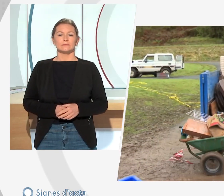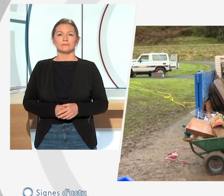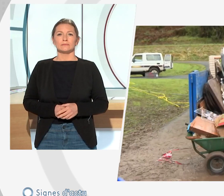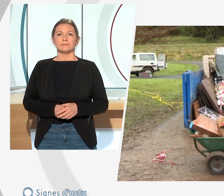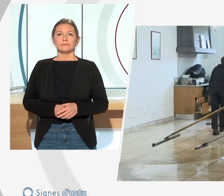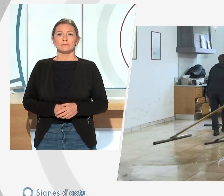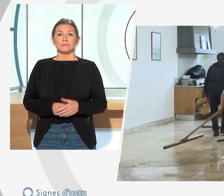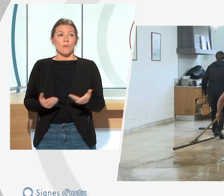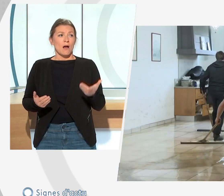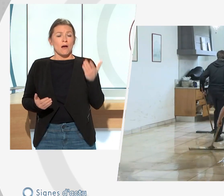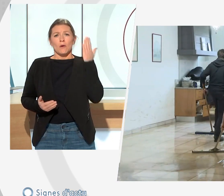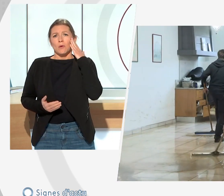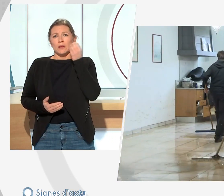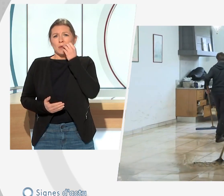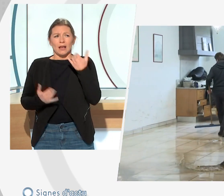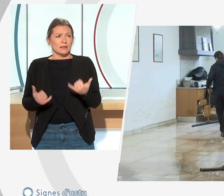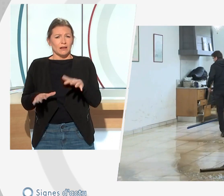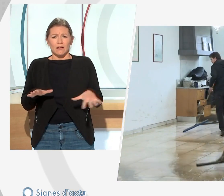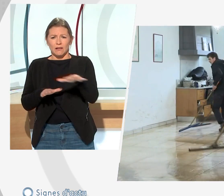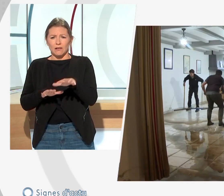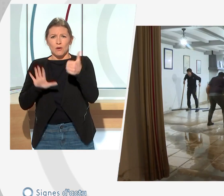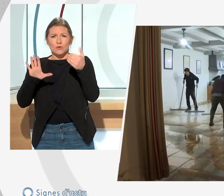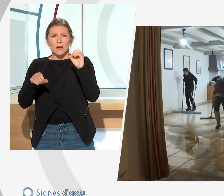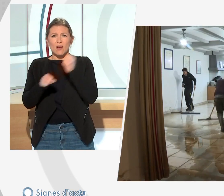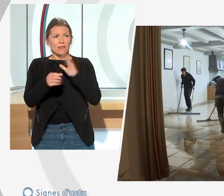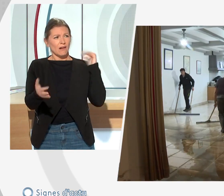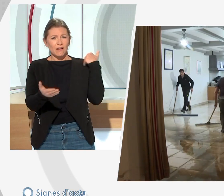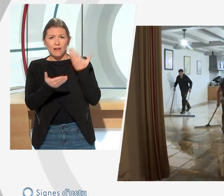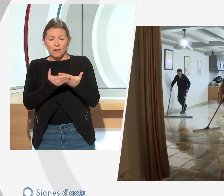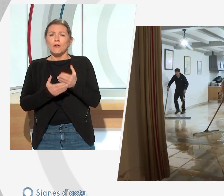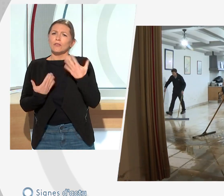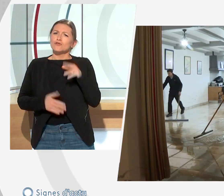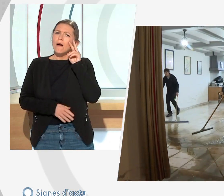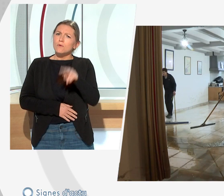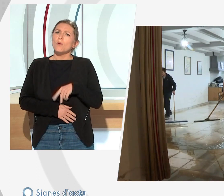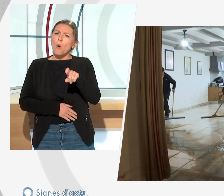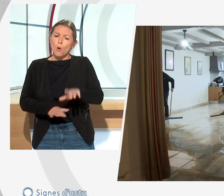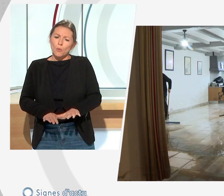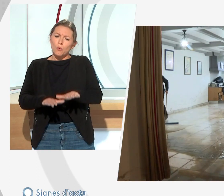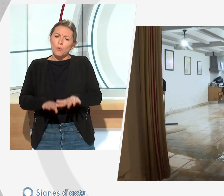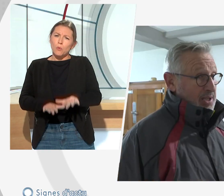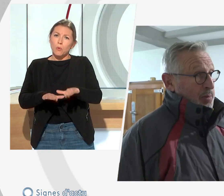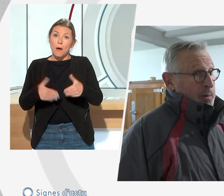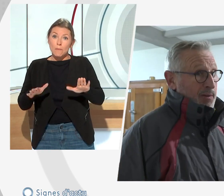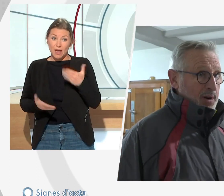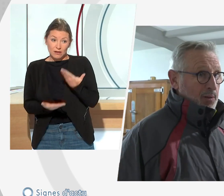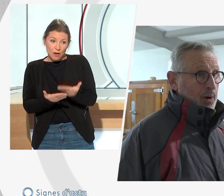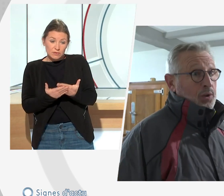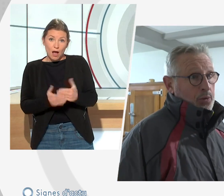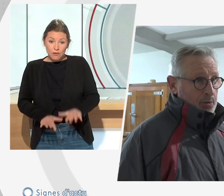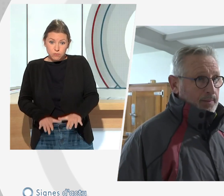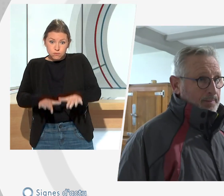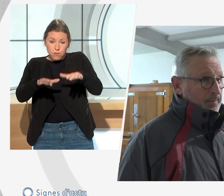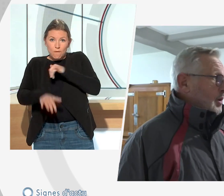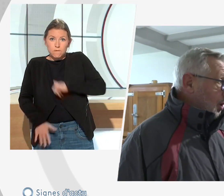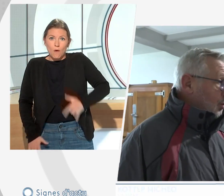On a eu 1 mètre d'eau dedans, en bas, qu'on n'a jamais eu, quoi. Ça fait 60 ans que je connais un peu la vallée d'Abidassoa et c'est la première fois qu'on voit autant